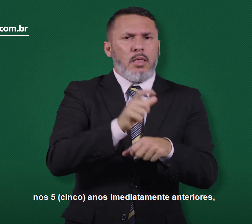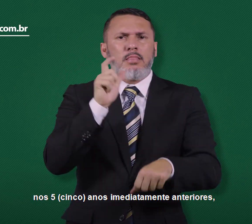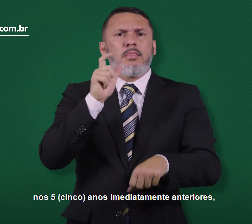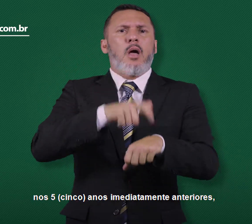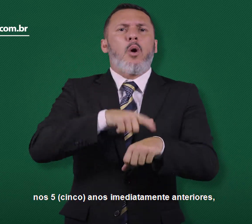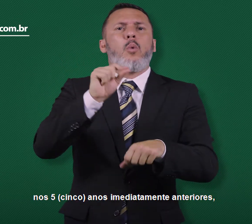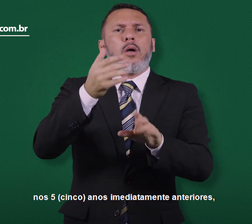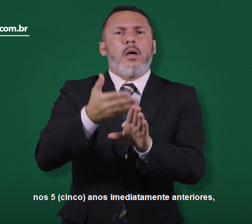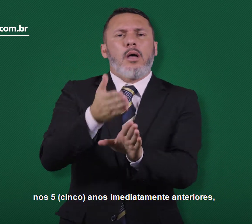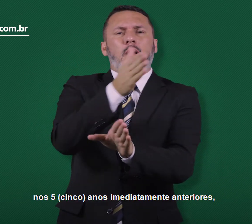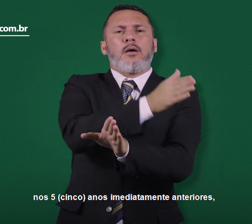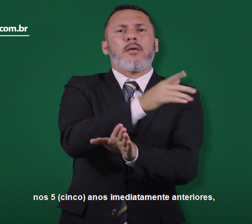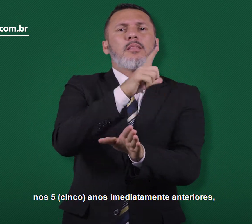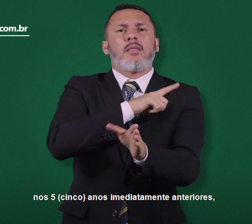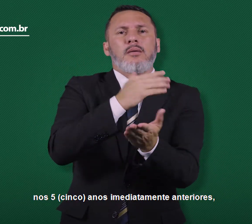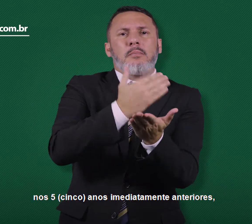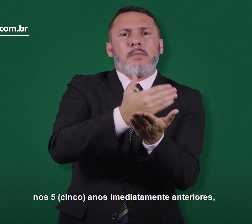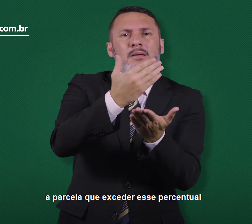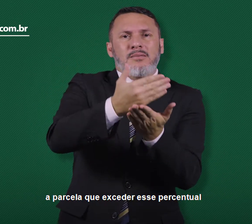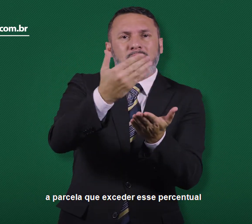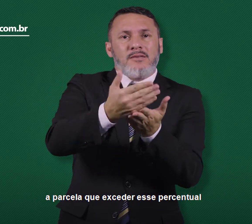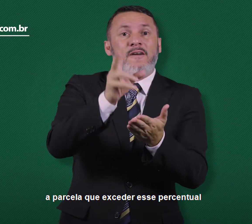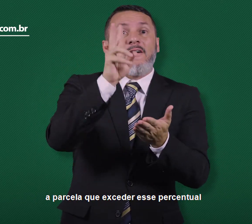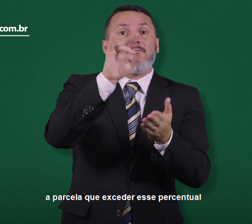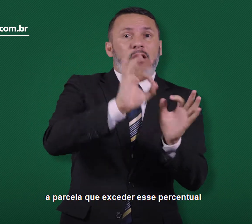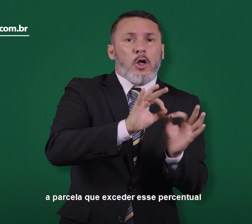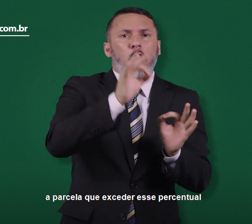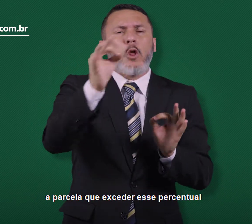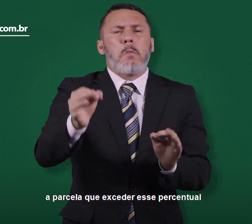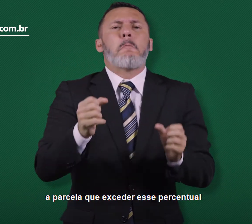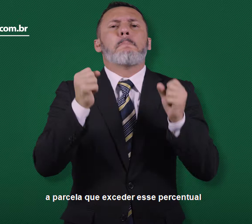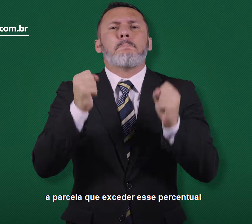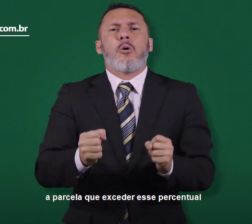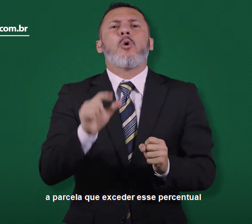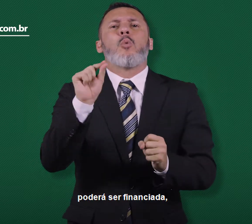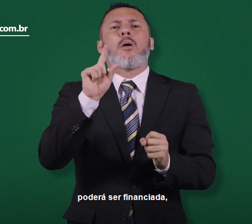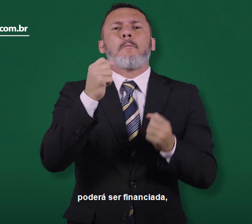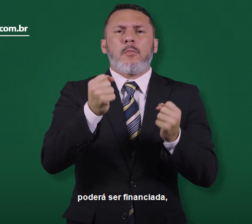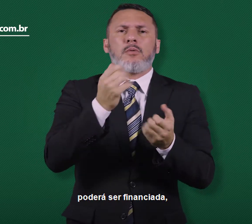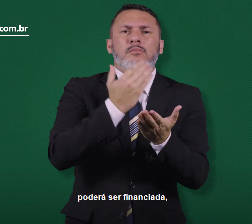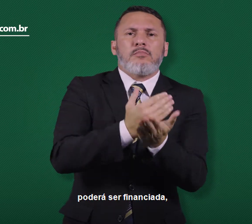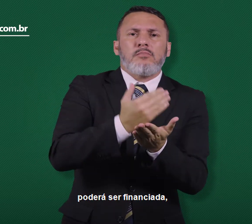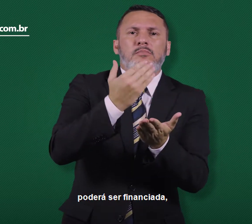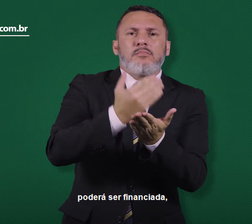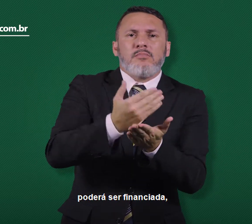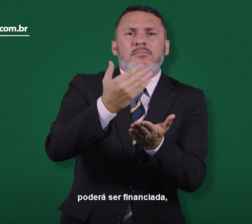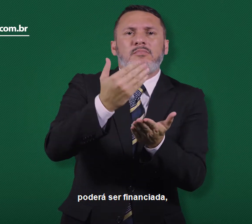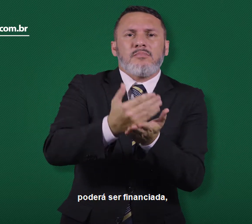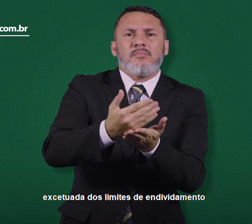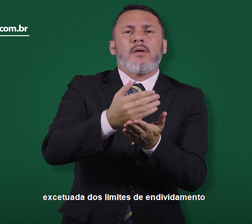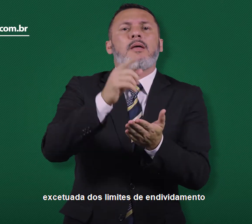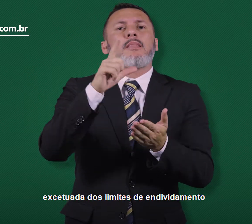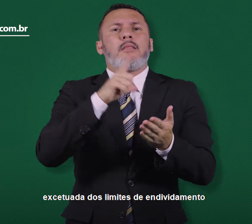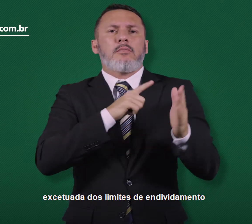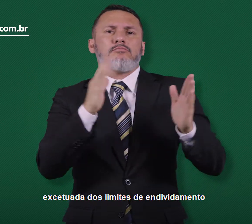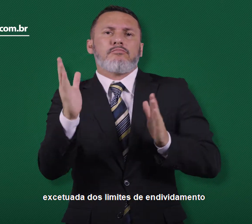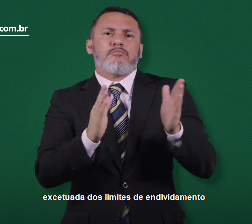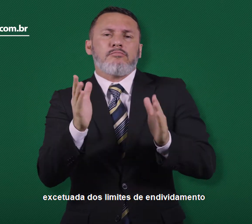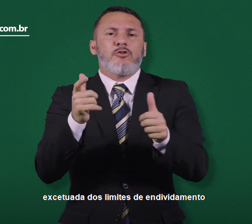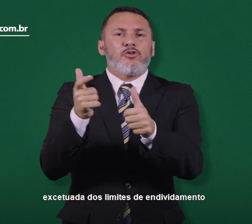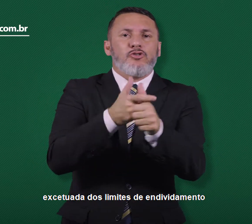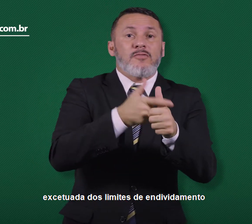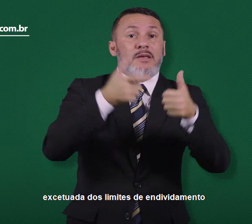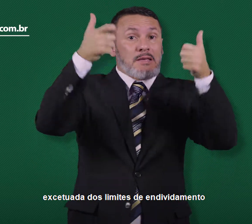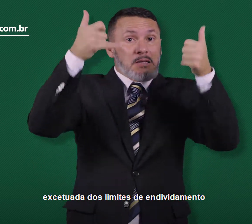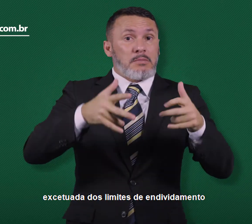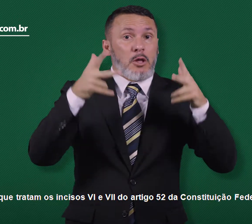5 anos imediatamente anteriores, a parcela que exceder esse percentual poderá ser financiada, executada dos